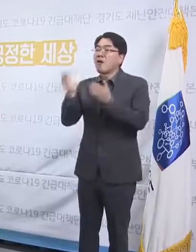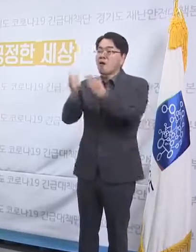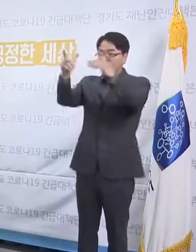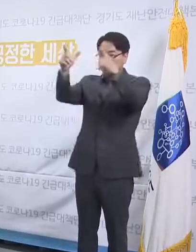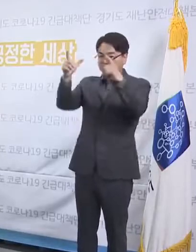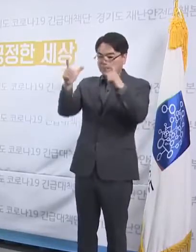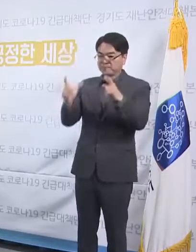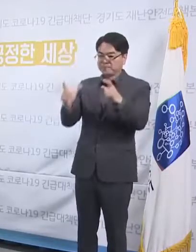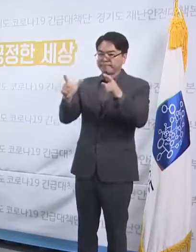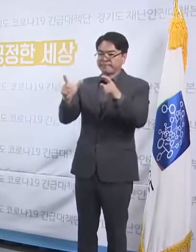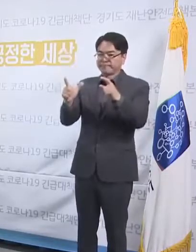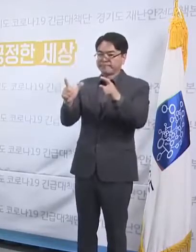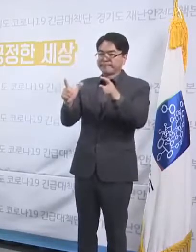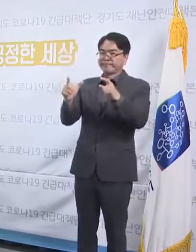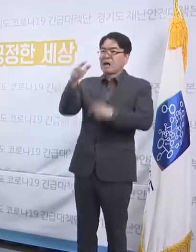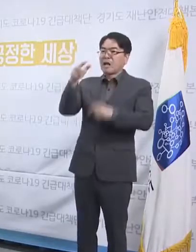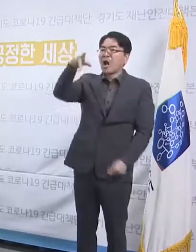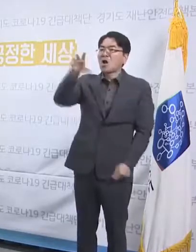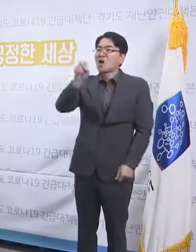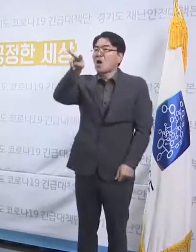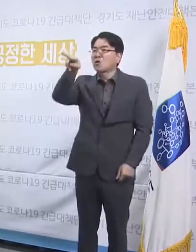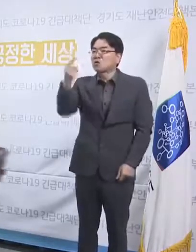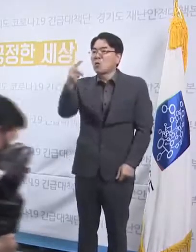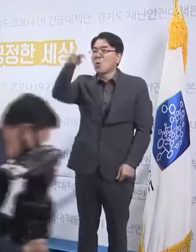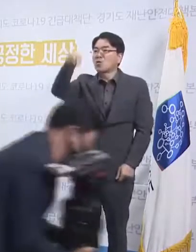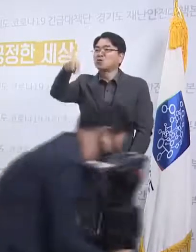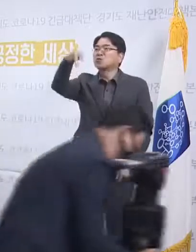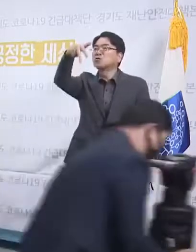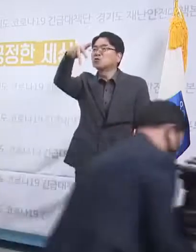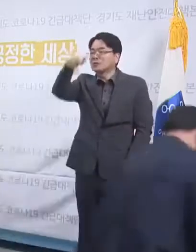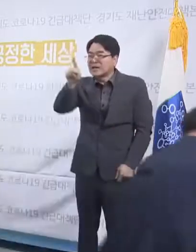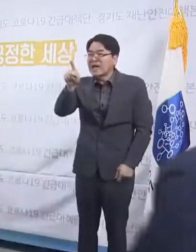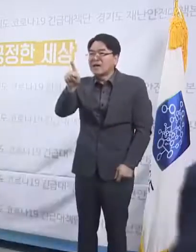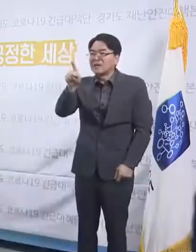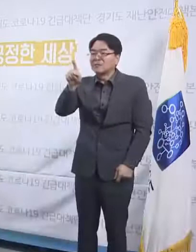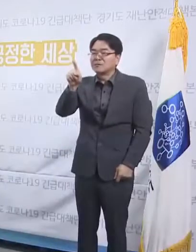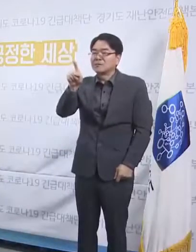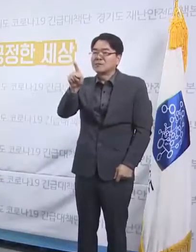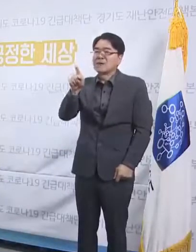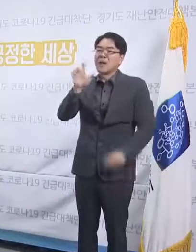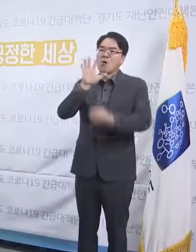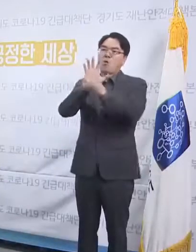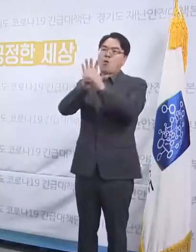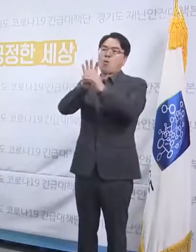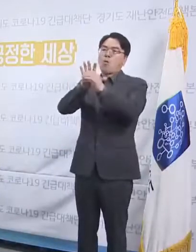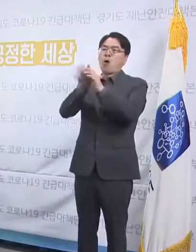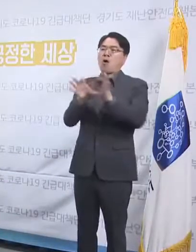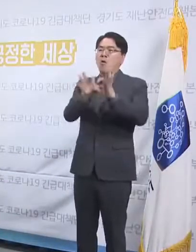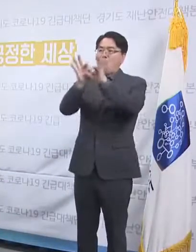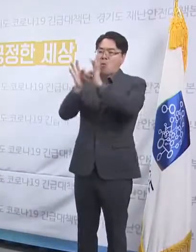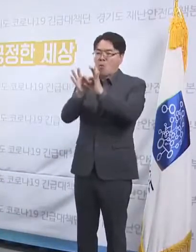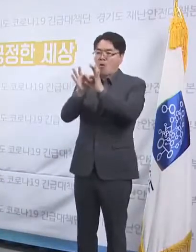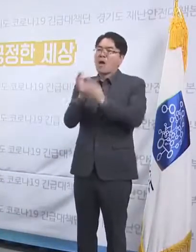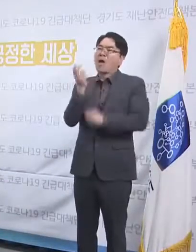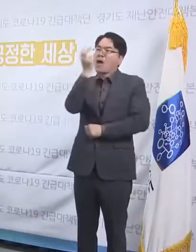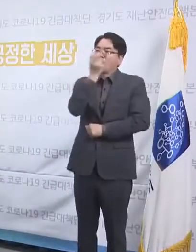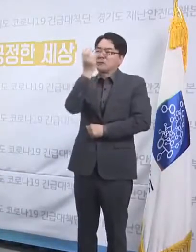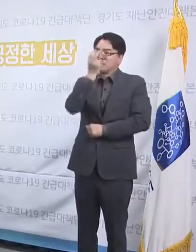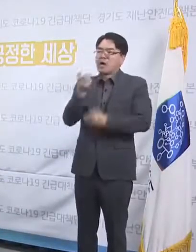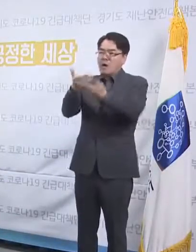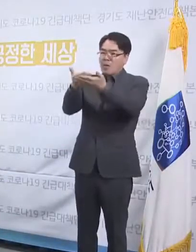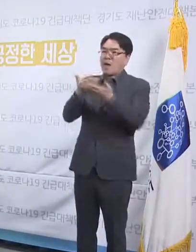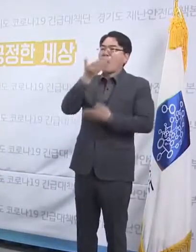경기도에서는 성소수자들이 적극적인 코로나19 진단 검사를 받을 수 있도록 어떤 준비를 하고